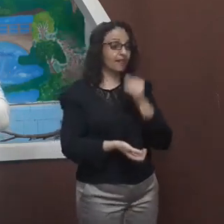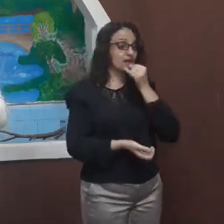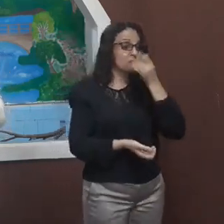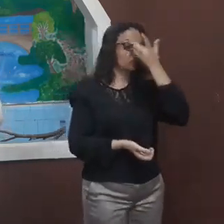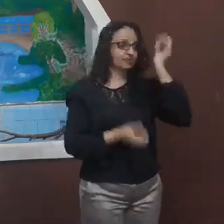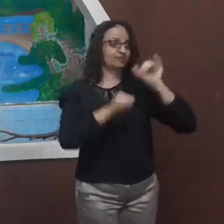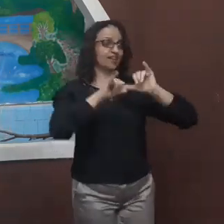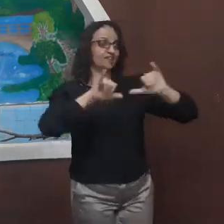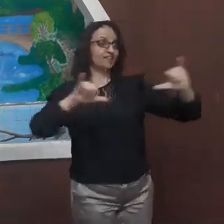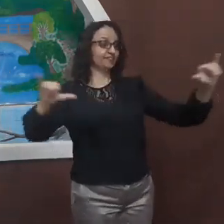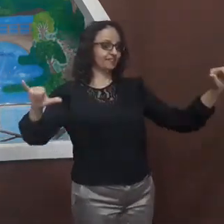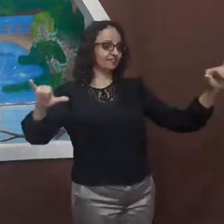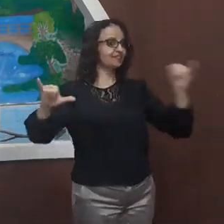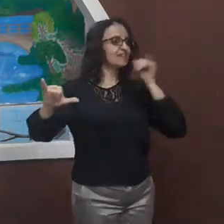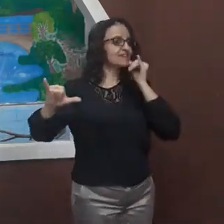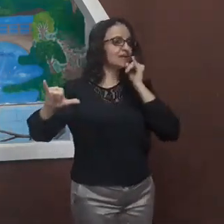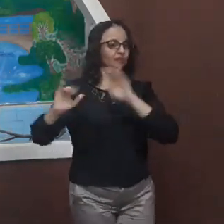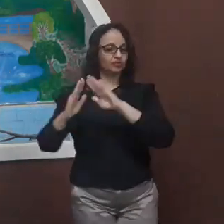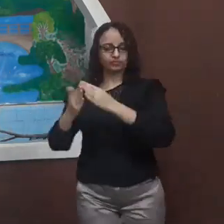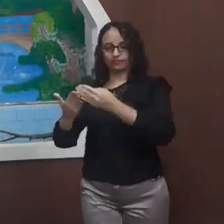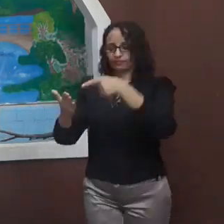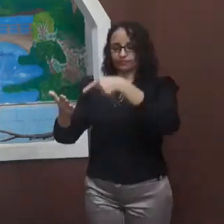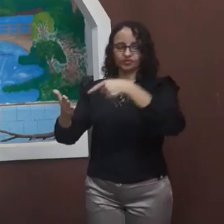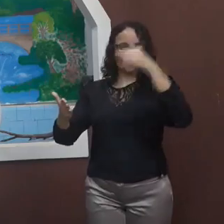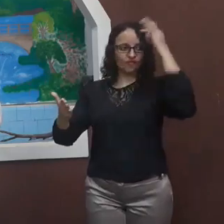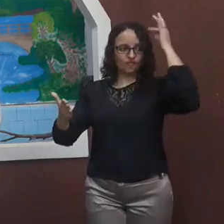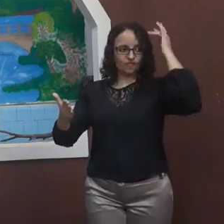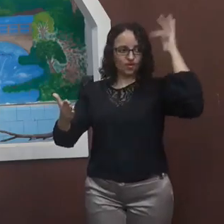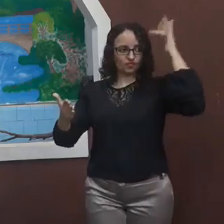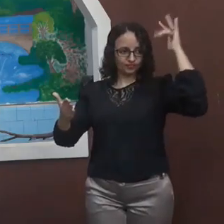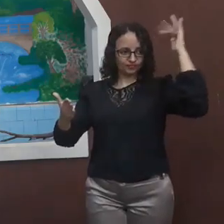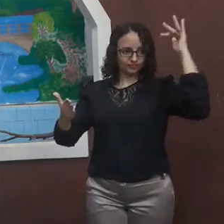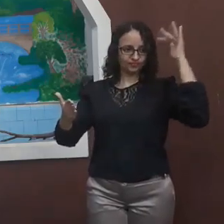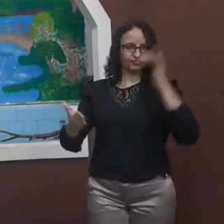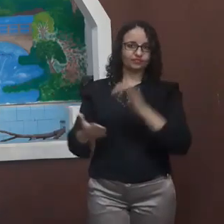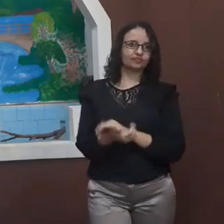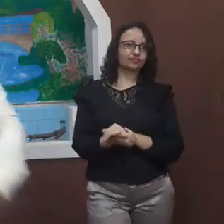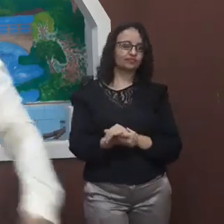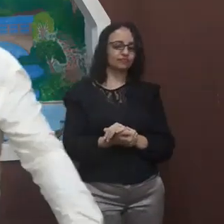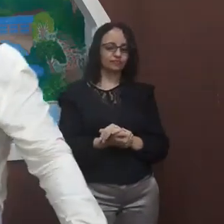que ele pega um livro de filosofia e